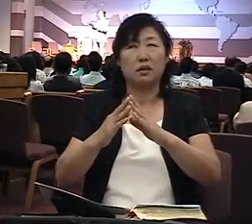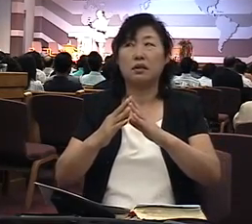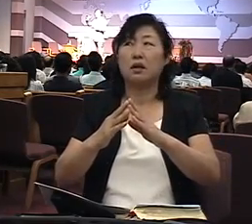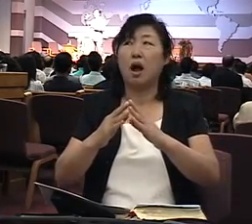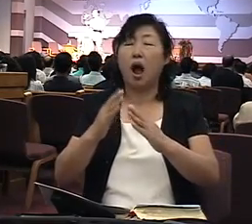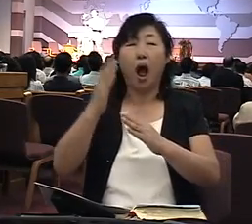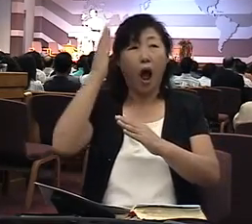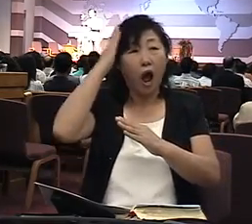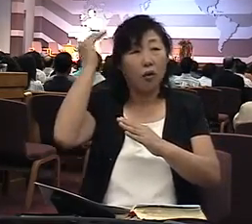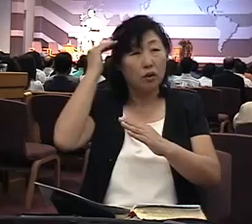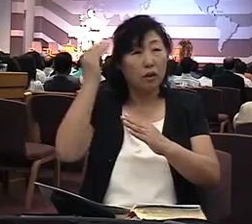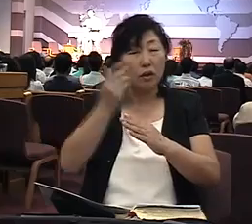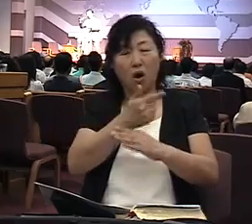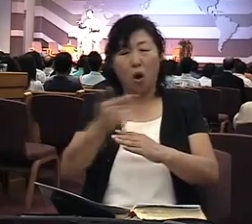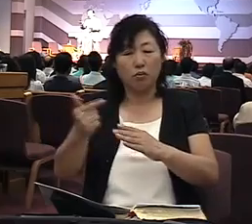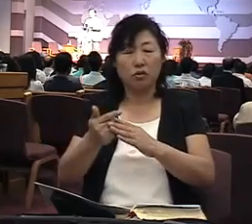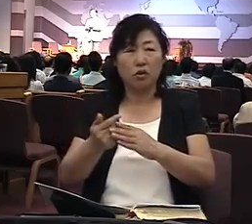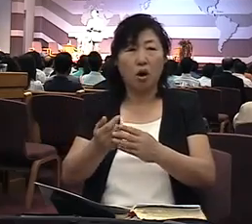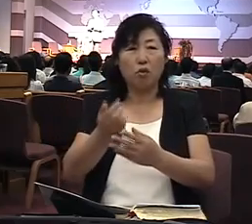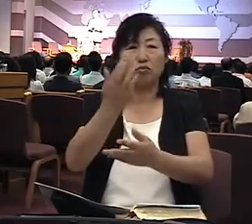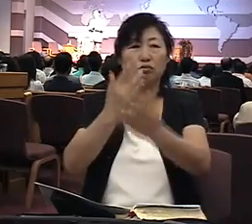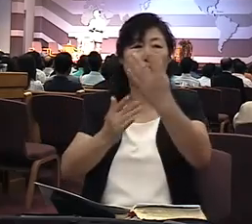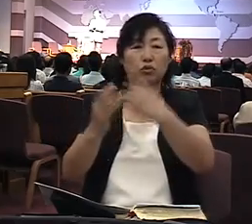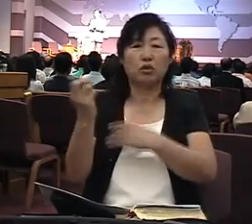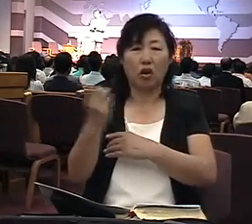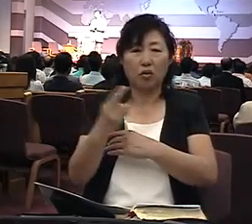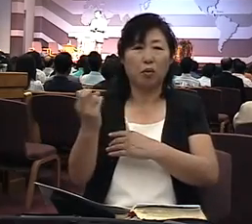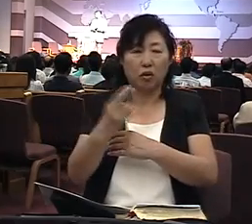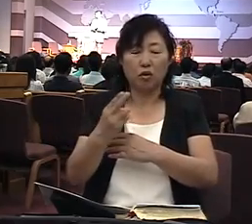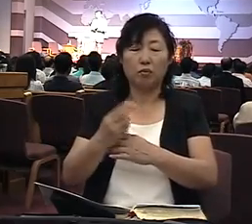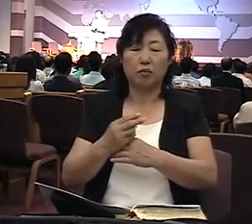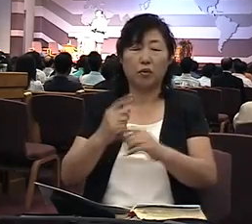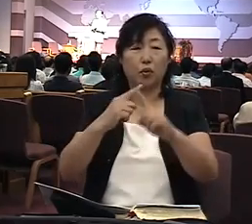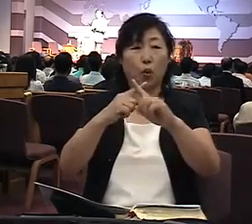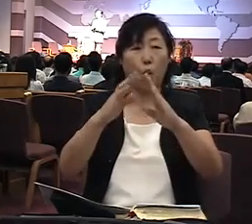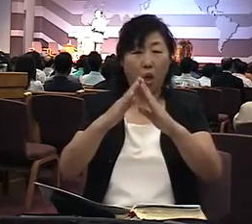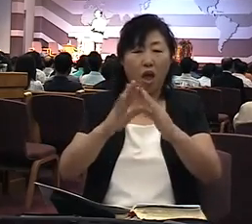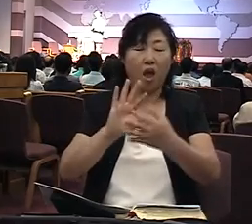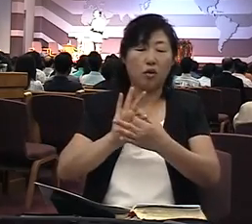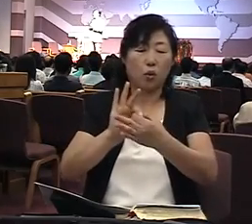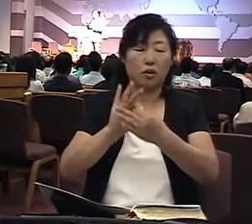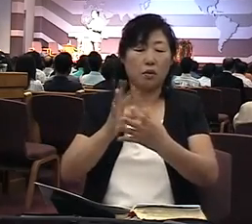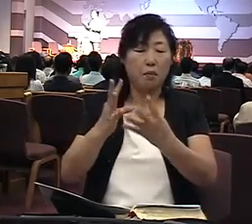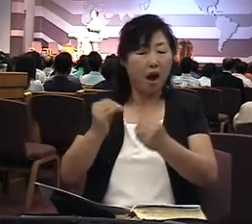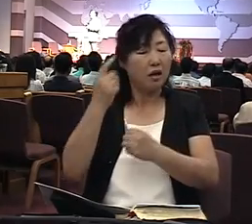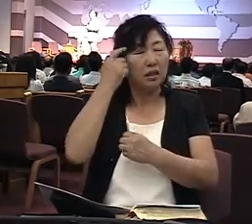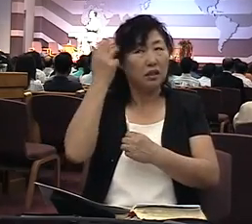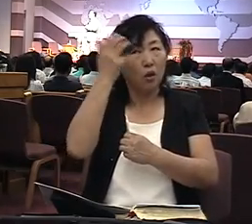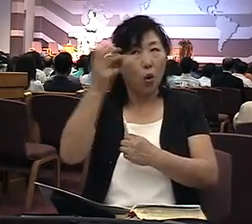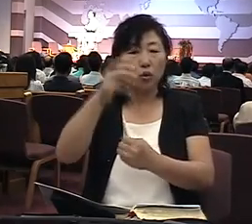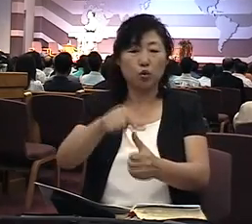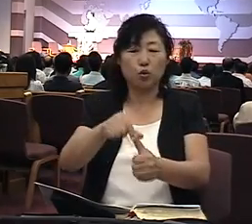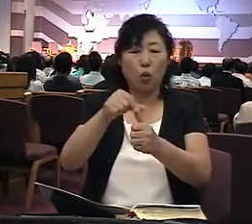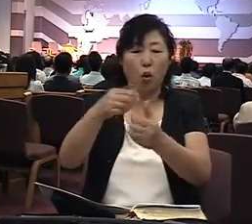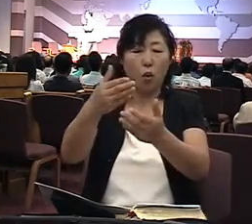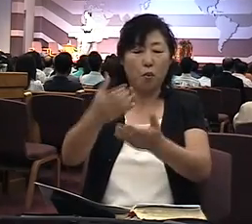한국에 엄청난 부흥을 거듭하게 하셨고 교회를 통하여서 많은 영혼들이 구원받게 하신 데에는 정말